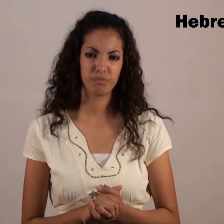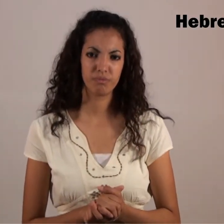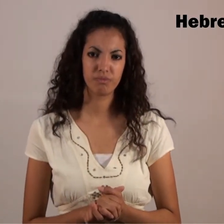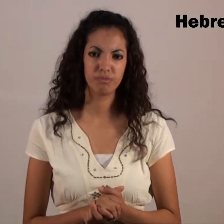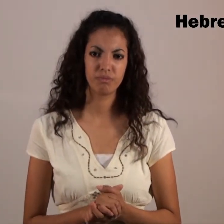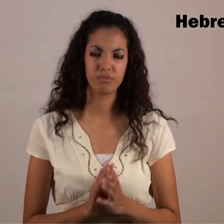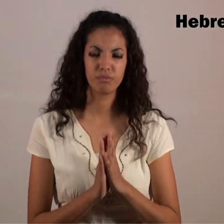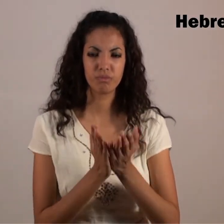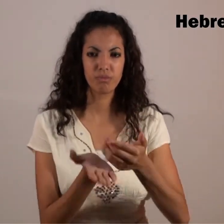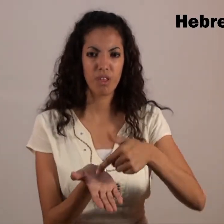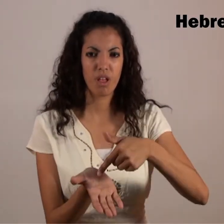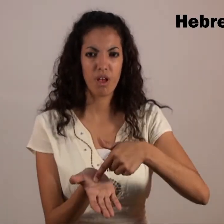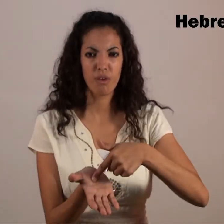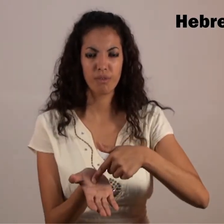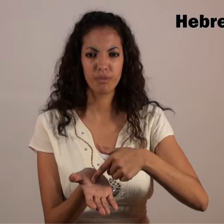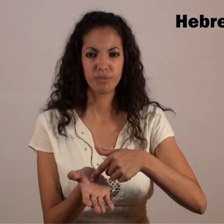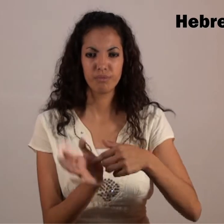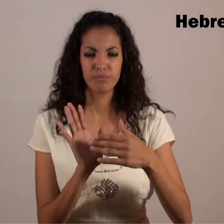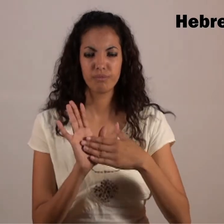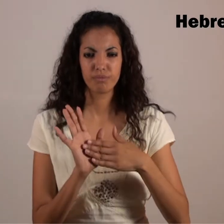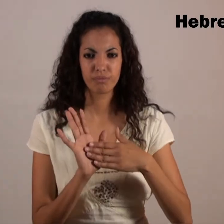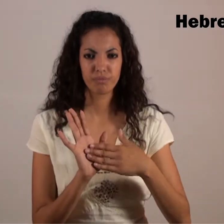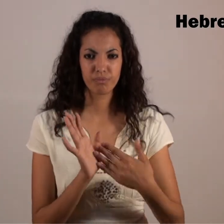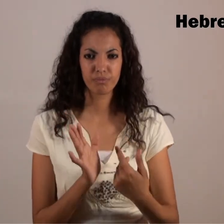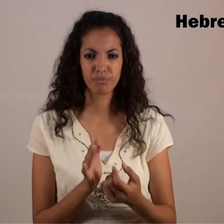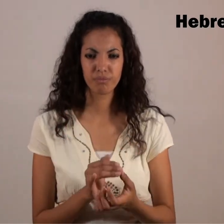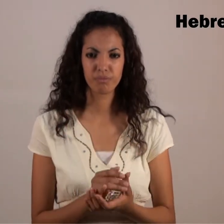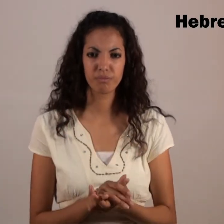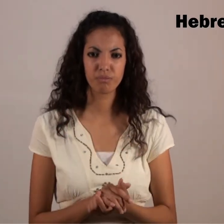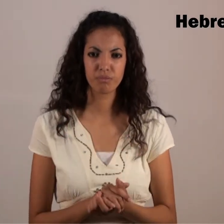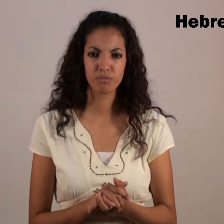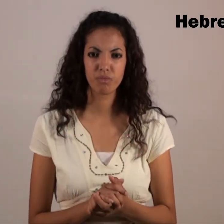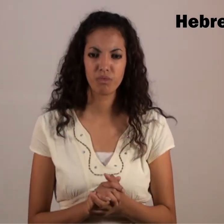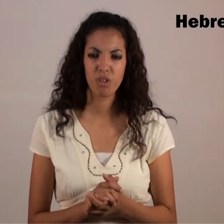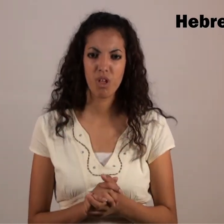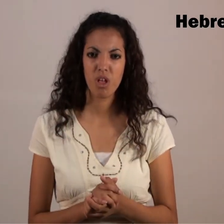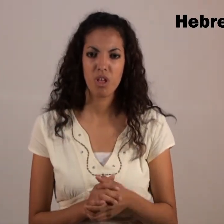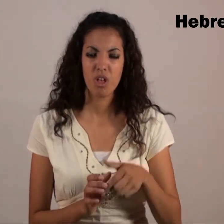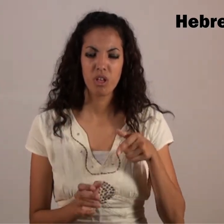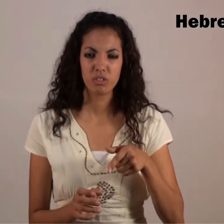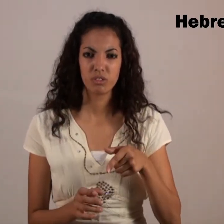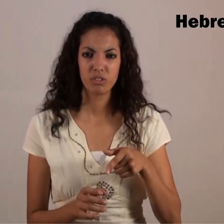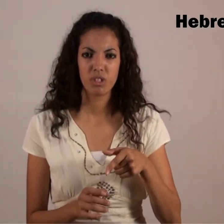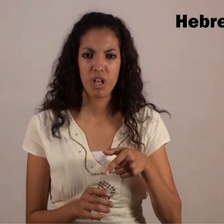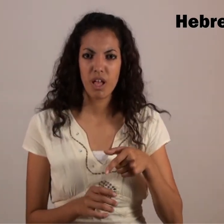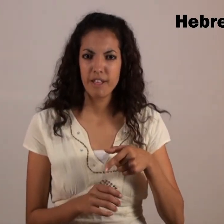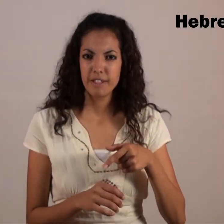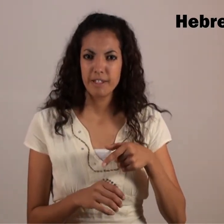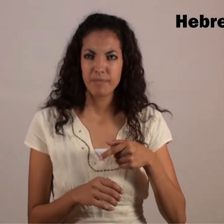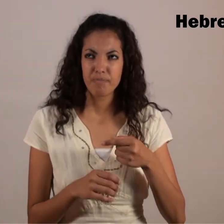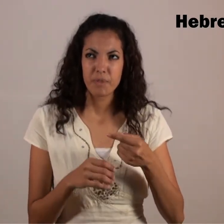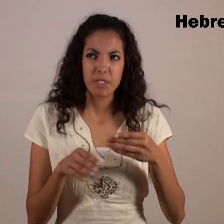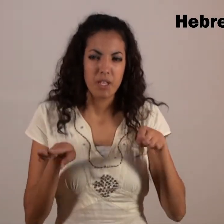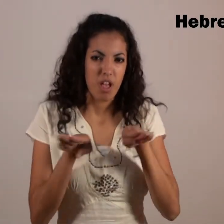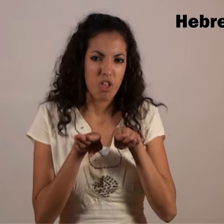Hebreos 2, 17 y 18 dice: por lo cual debía ser en todo semejante a sus hermanos, para venir a